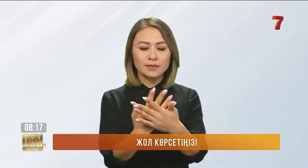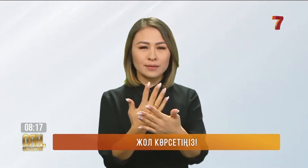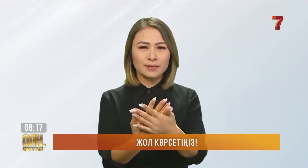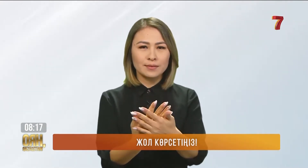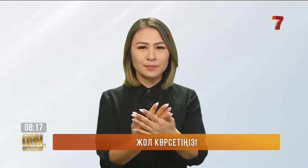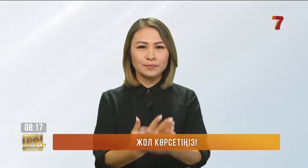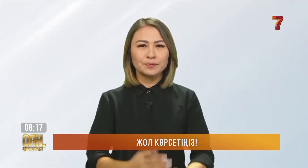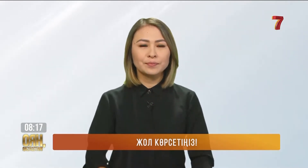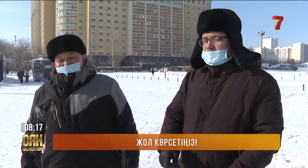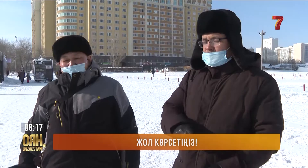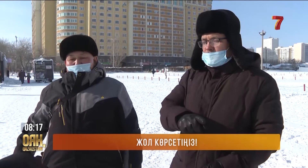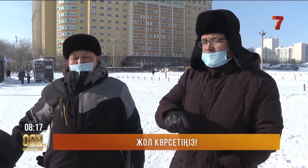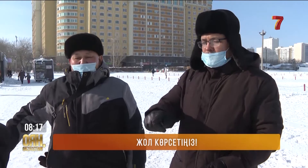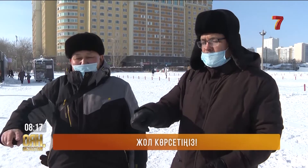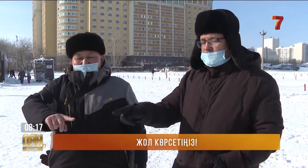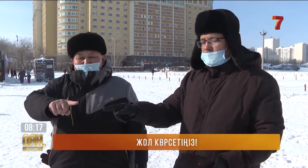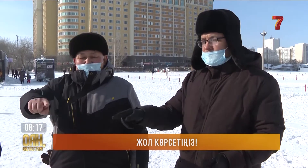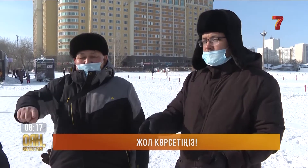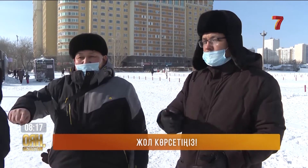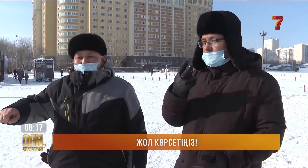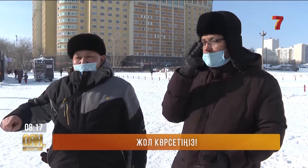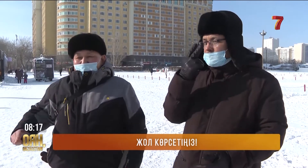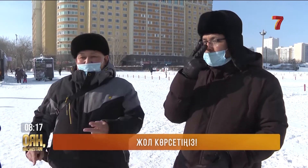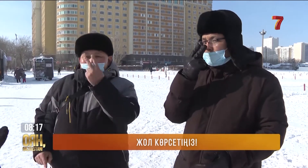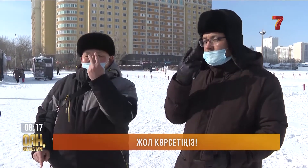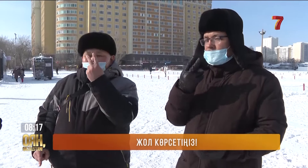көрсетіңіз. Жол көрсетіп жібересіз.